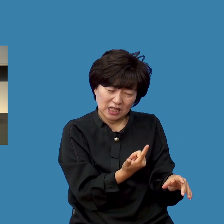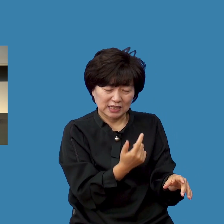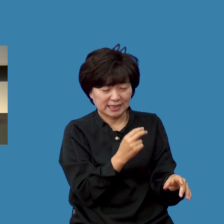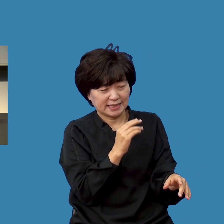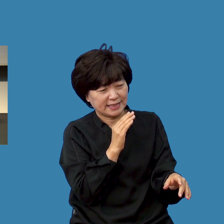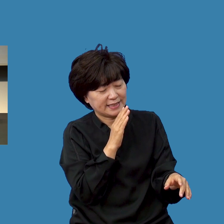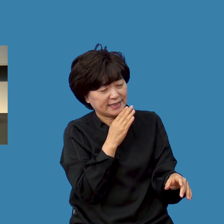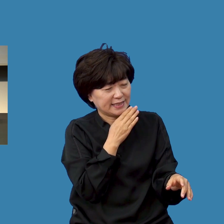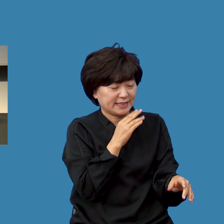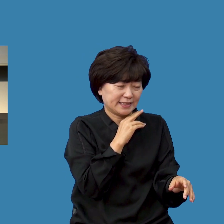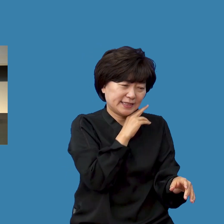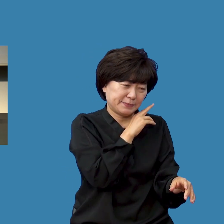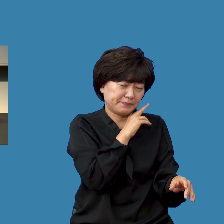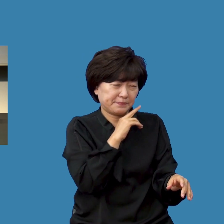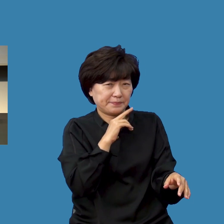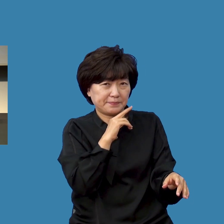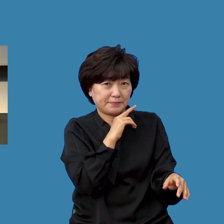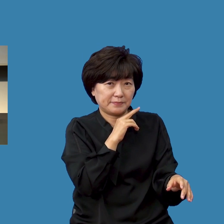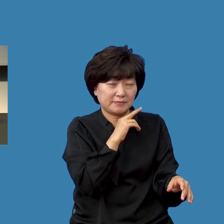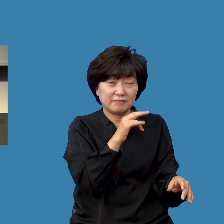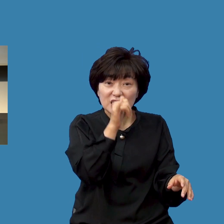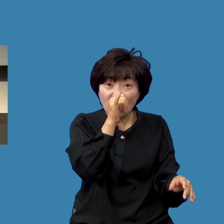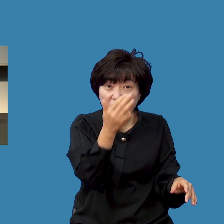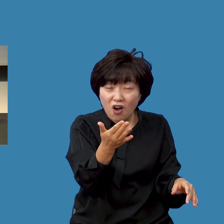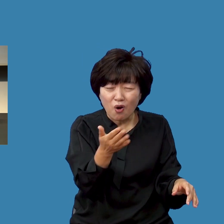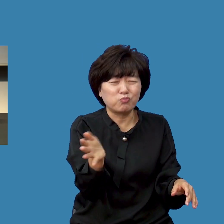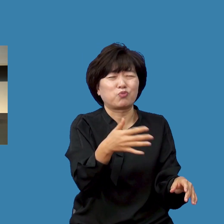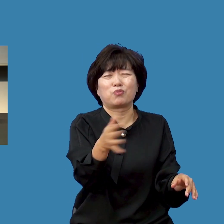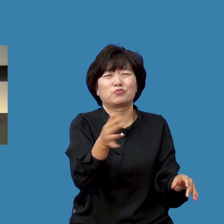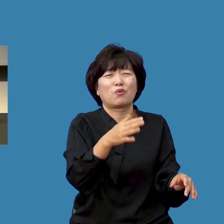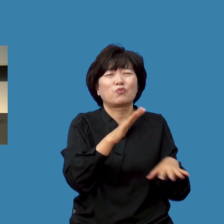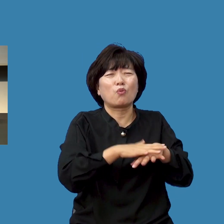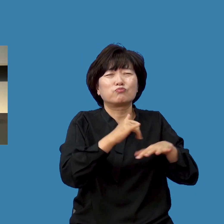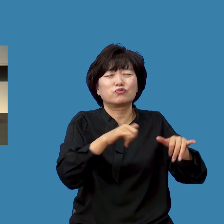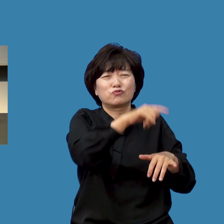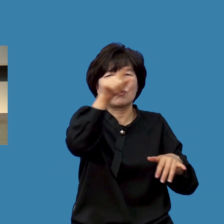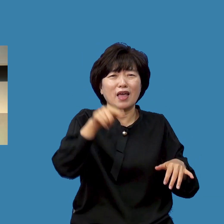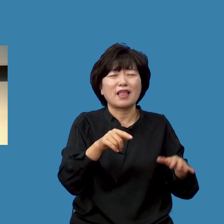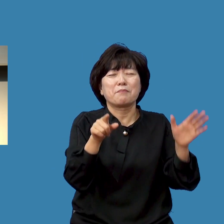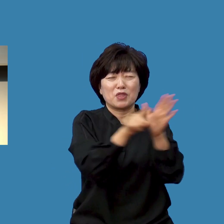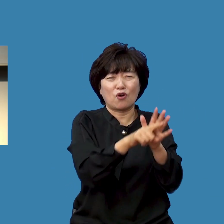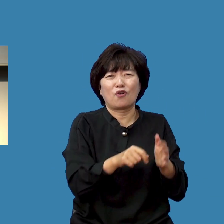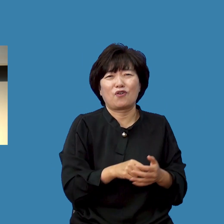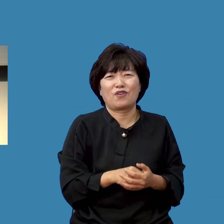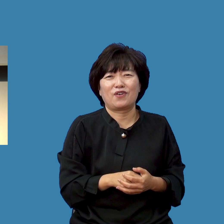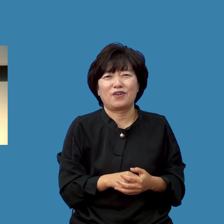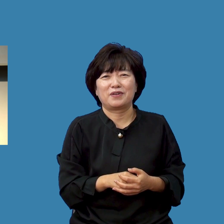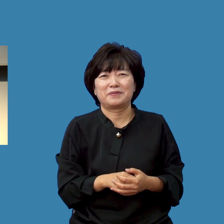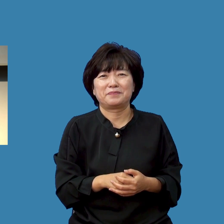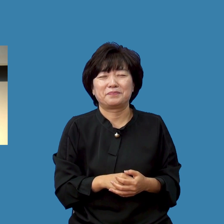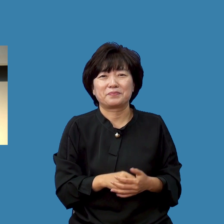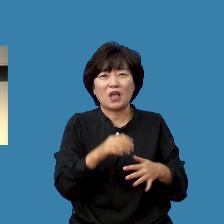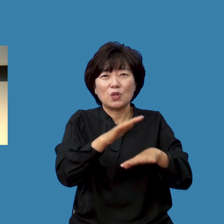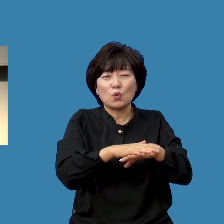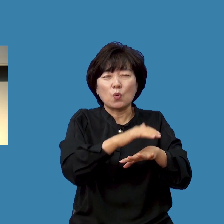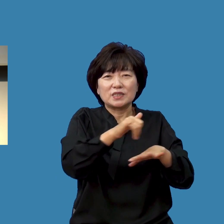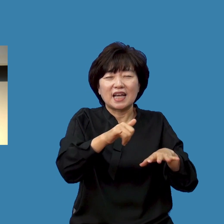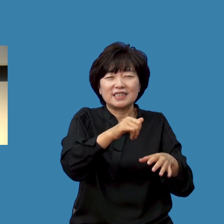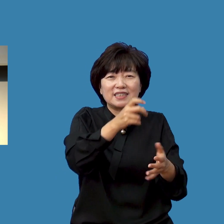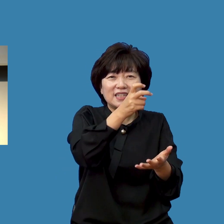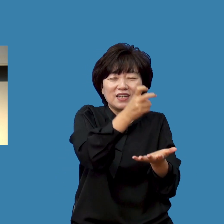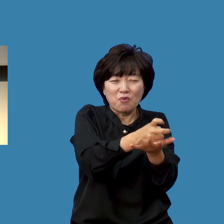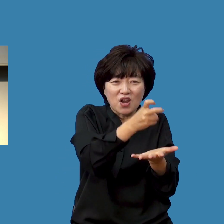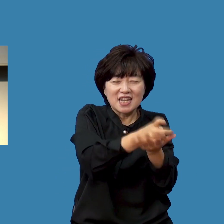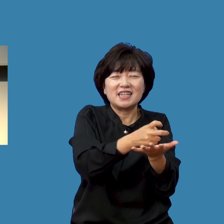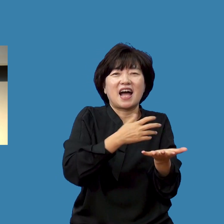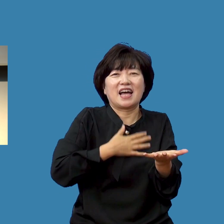나올까 이런 의심하는 농부 보셨습니까? 아니요, 그런 농부는 없어요. 농부는요, 농사의